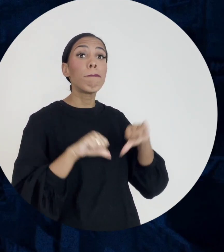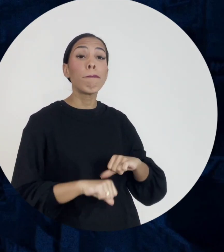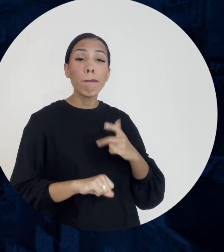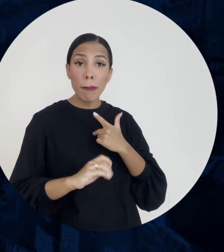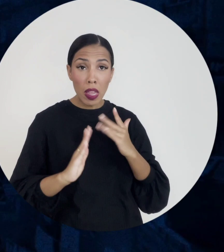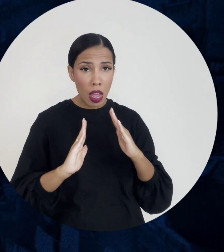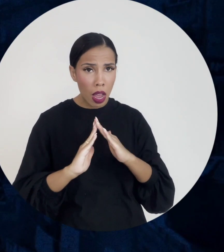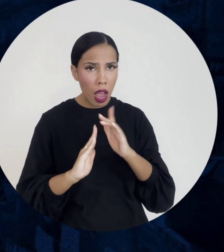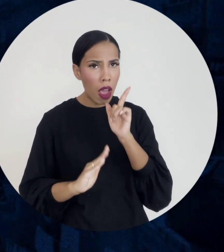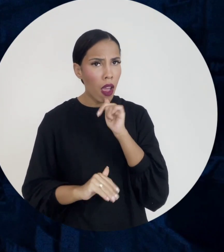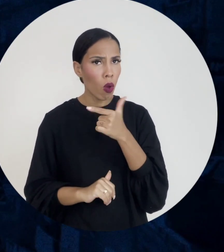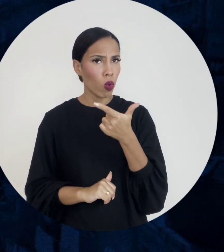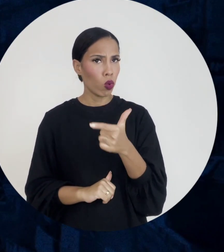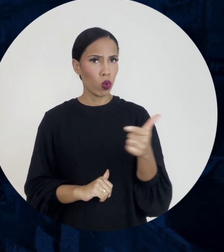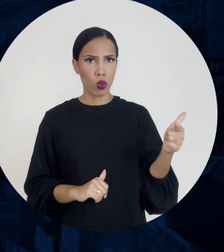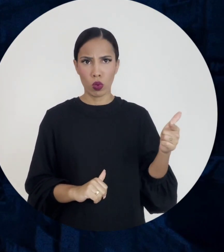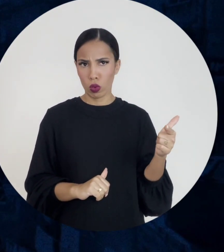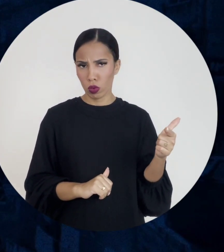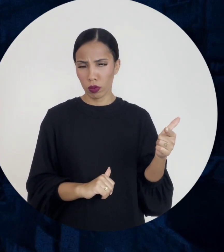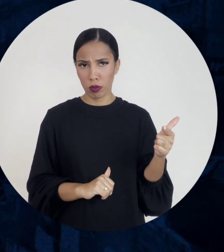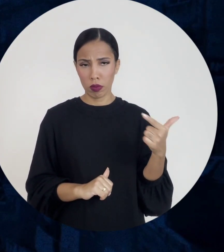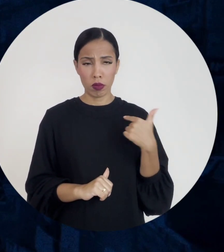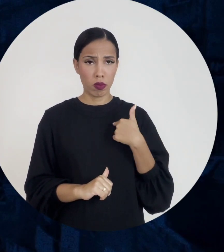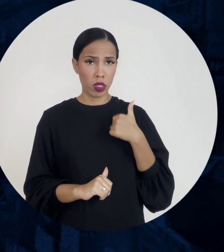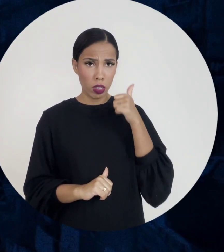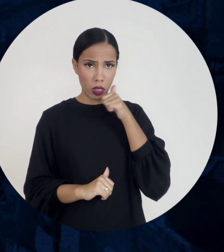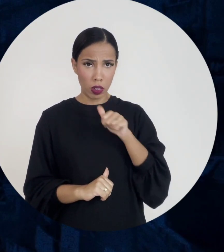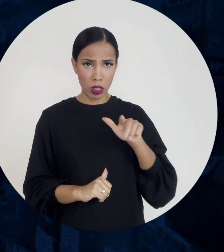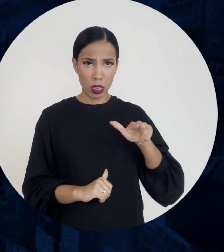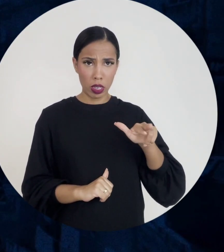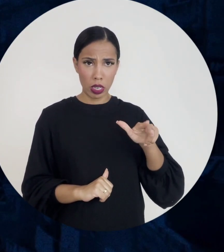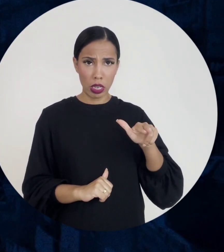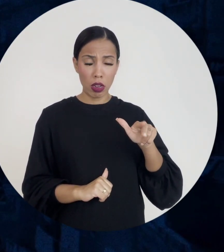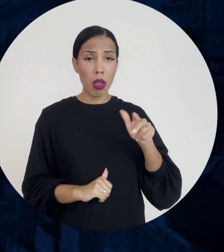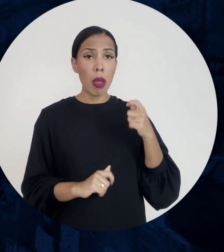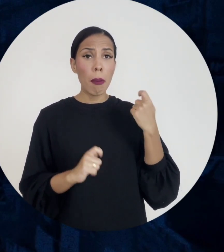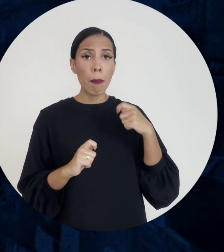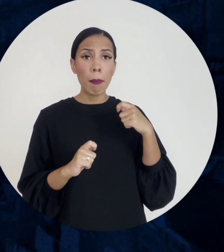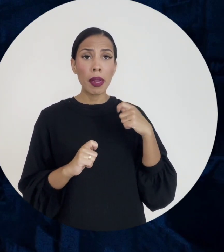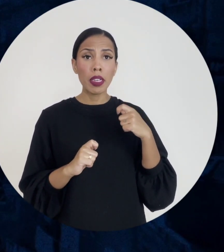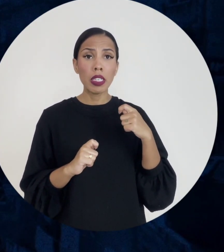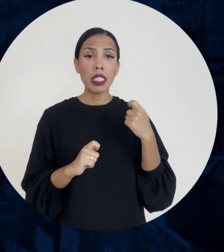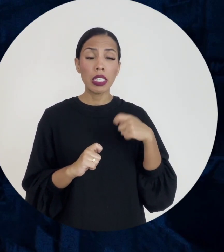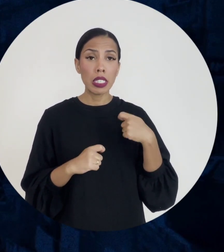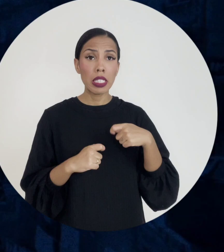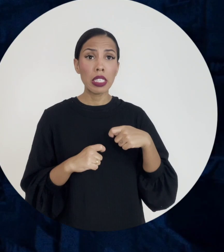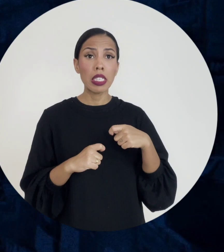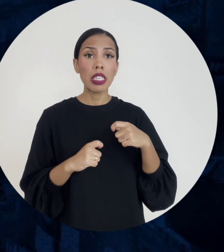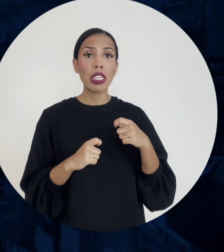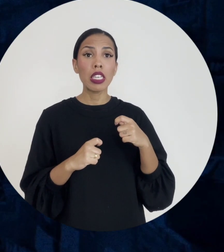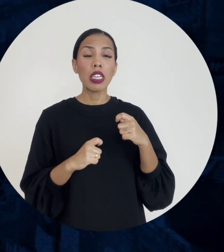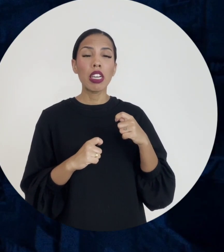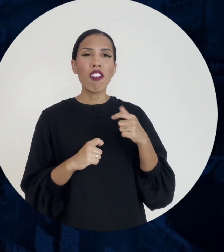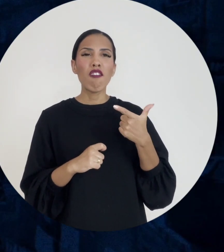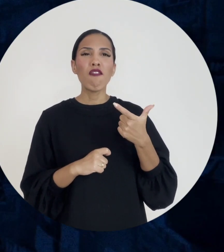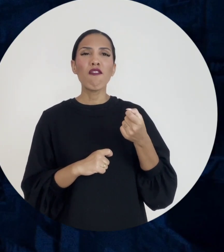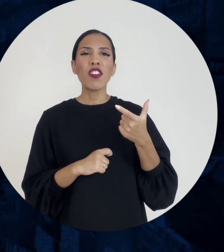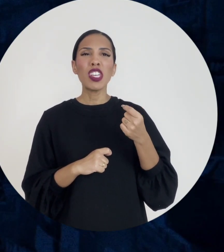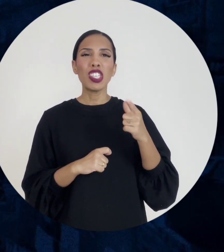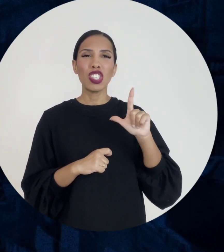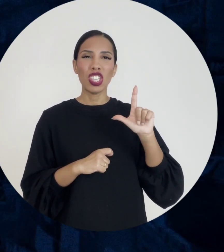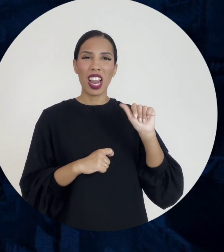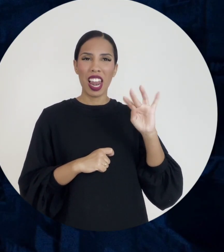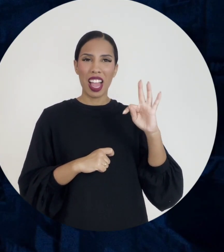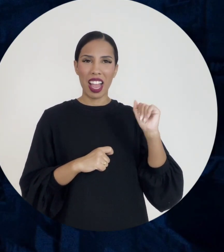tinha água. Eu e minha irmã tínhamos que carregar água com aquela lata de 20,